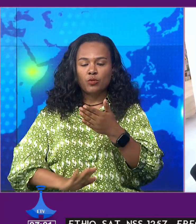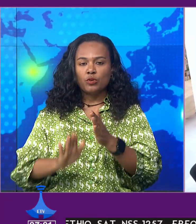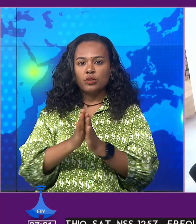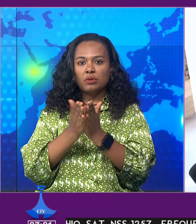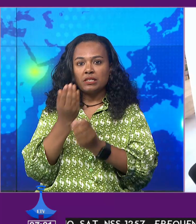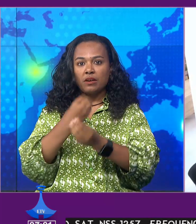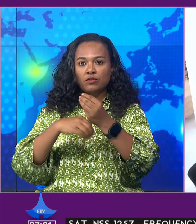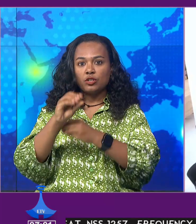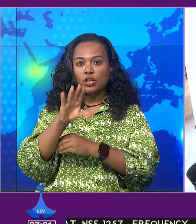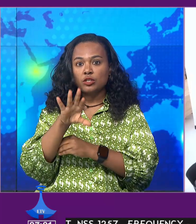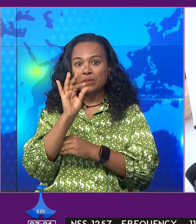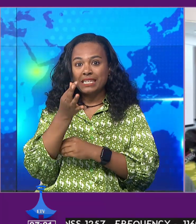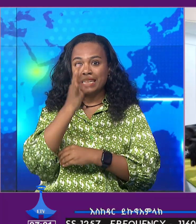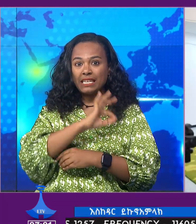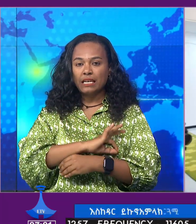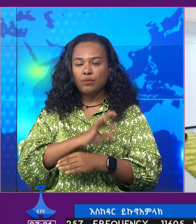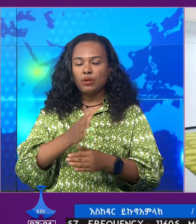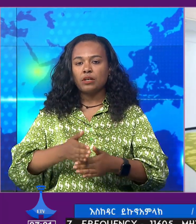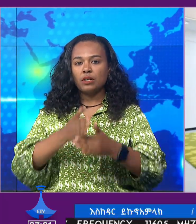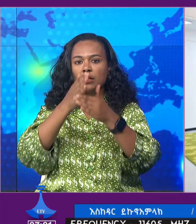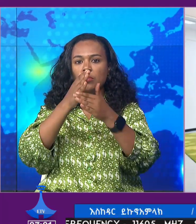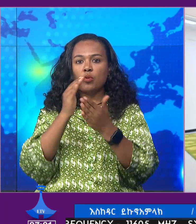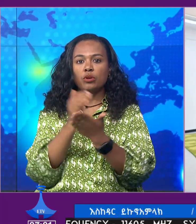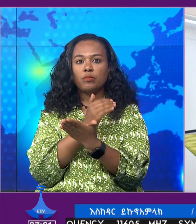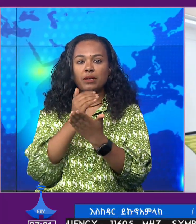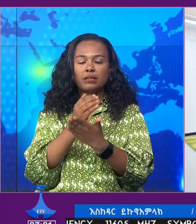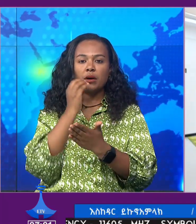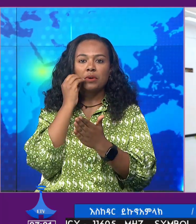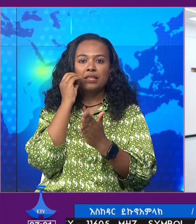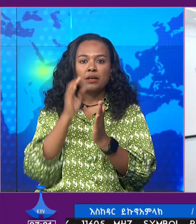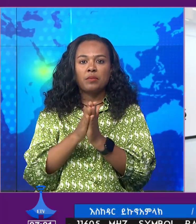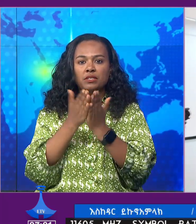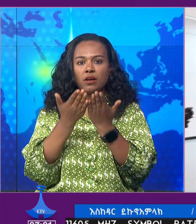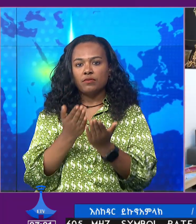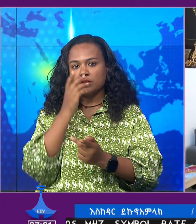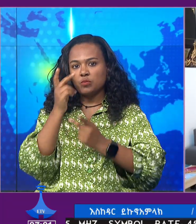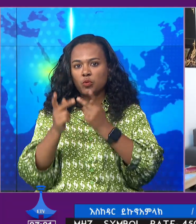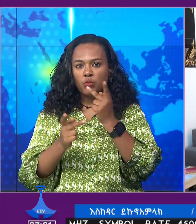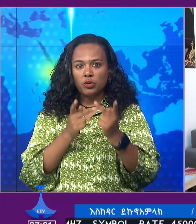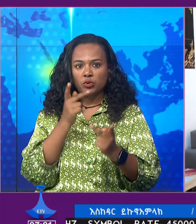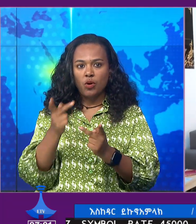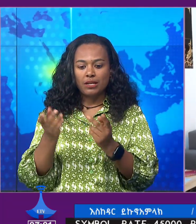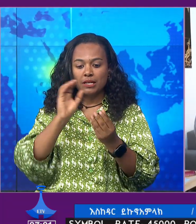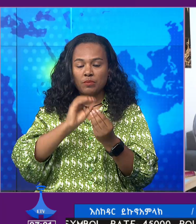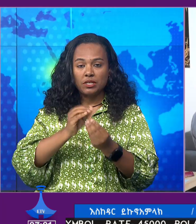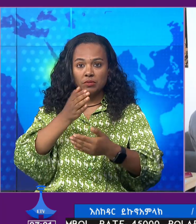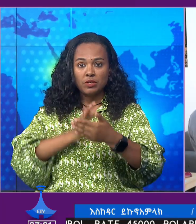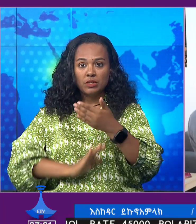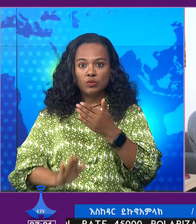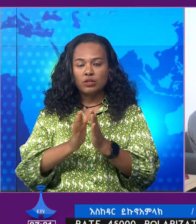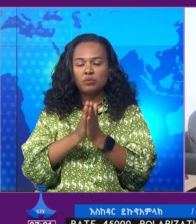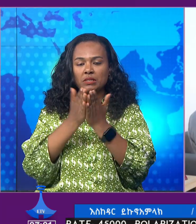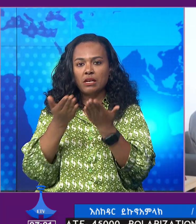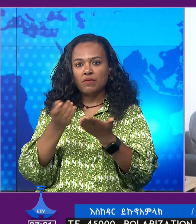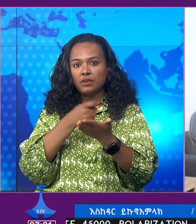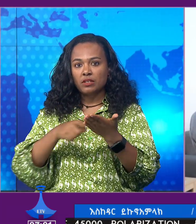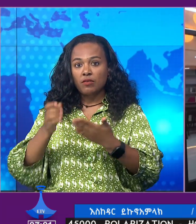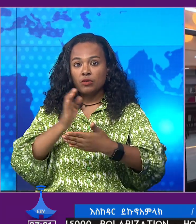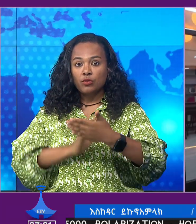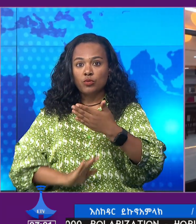ሽያጭ በተገኘ ገቢ የተገነባውን እመርታ ቤተ መጽሐፍትንም ጎብኝተዋል። የመደመር ትውልድ መጽሐፍ የተጻፈው